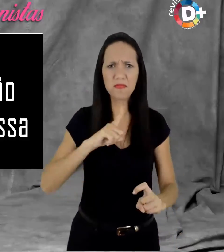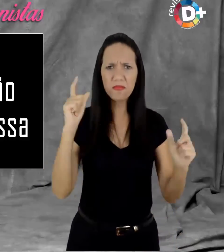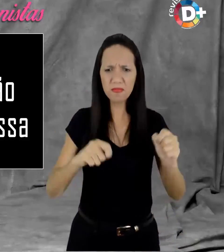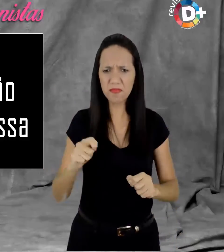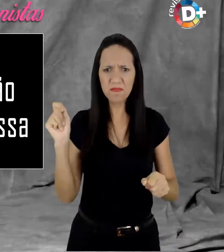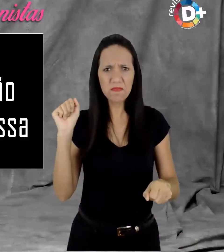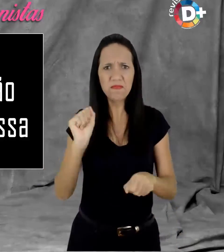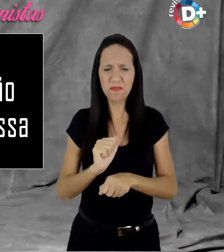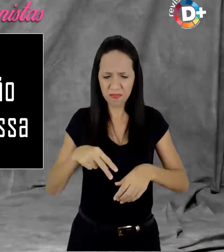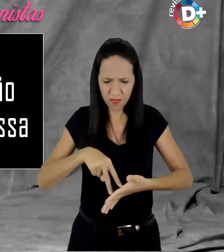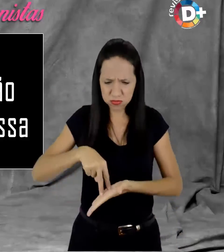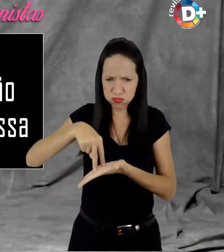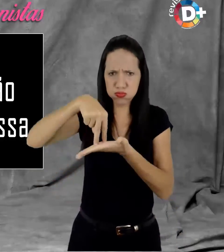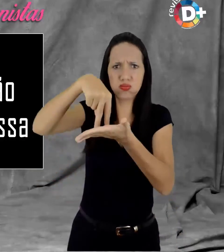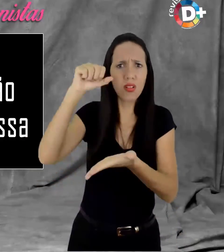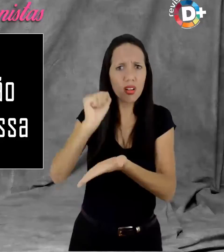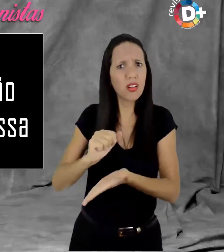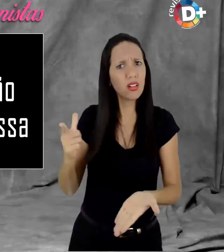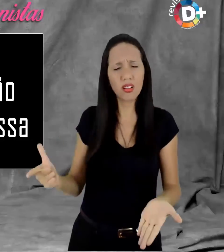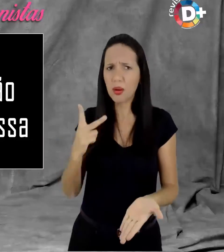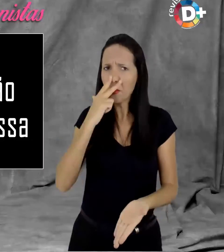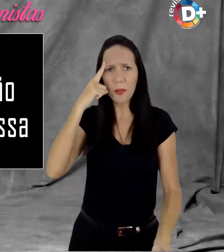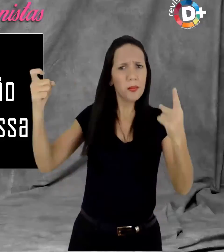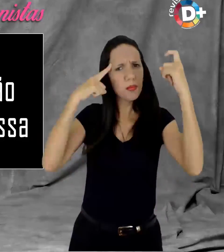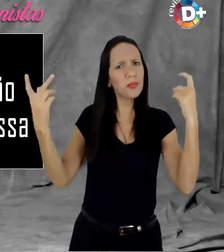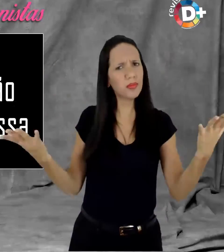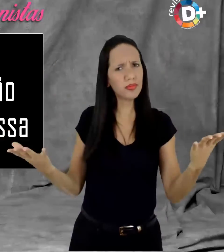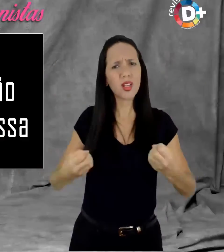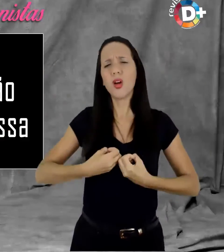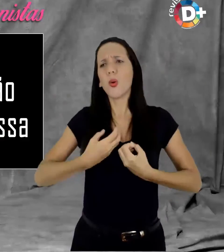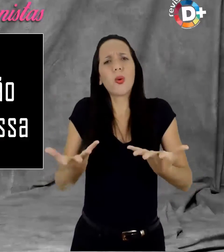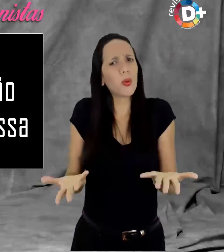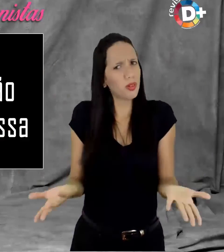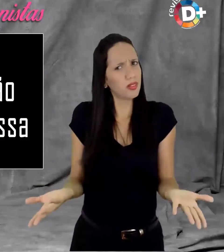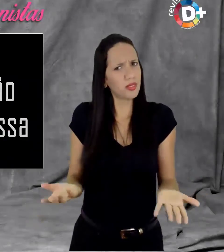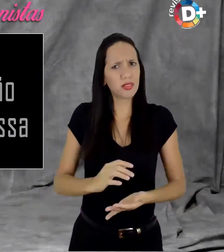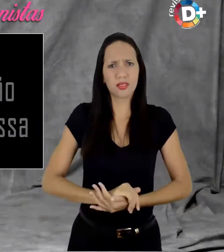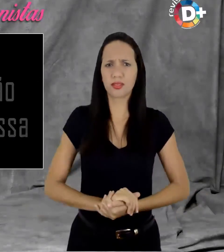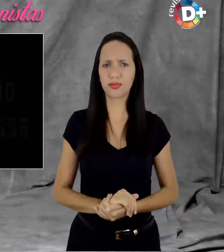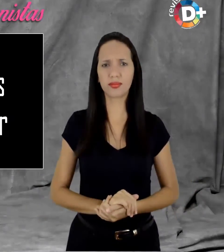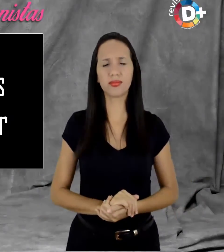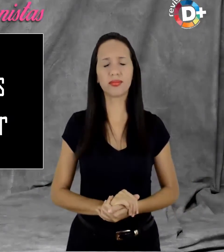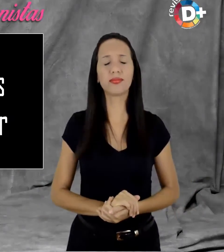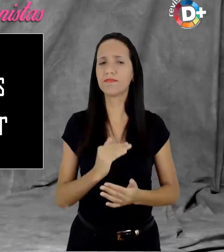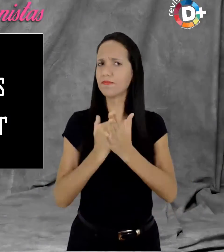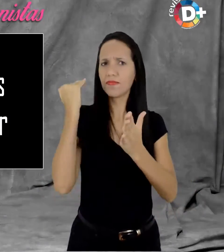eles pudessem chegar a esse ponto. Foi um tipo de violência. Desabafa. Além do que os olhos